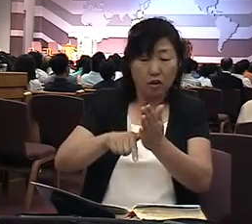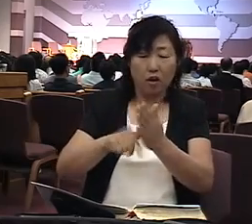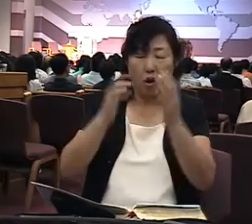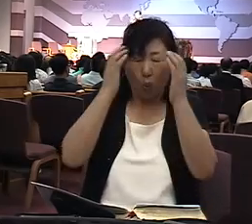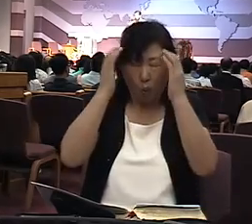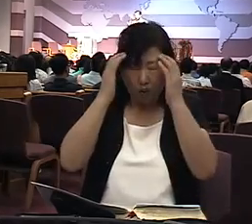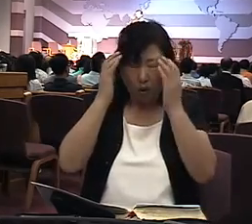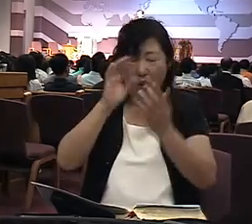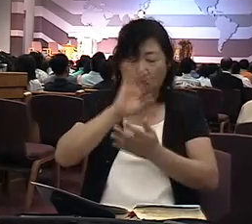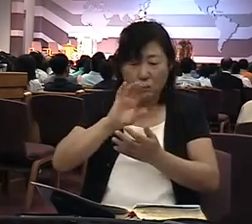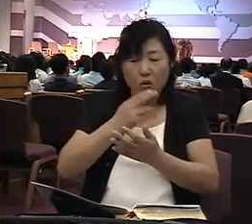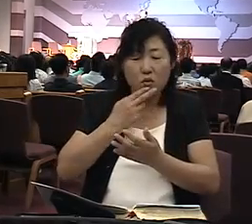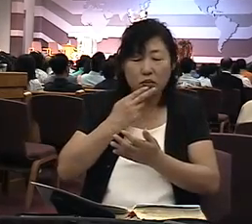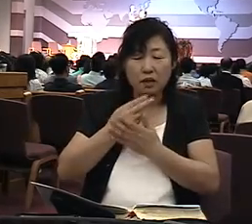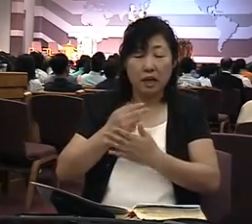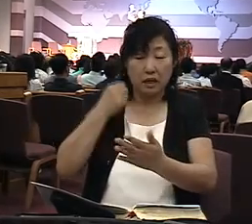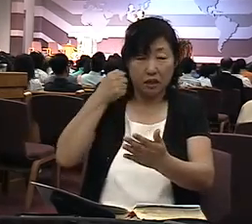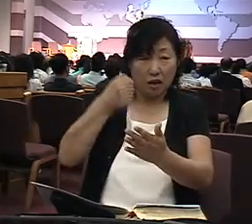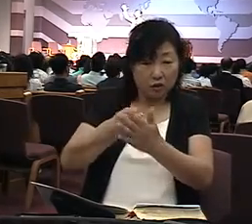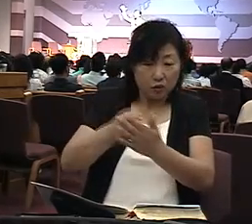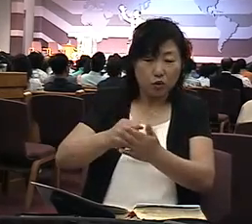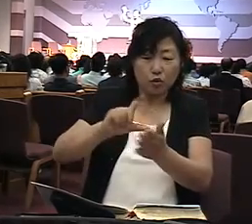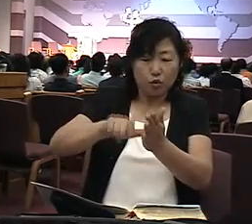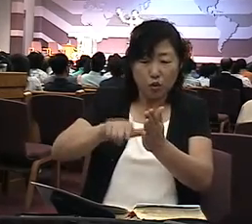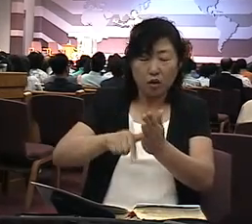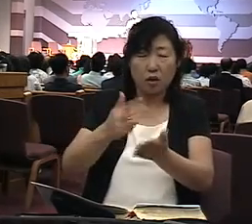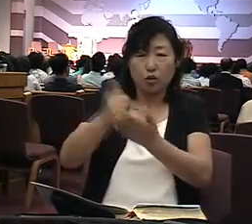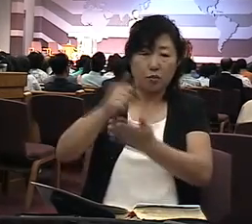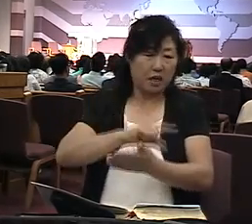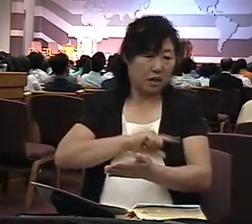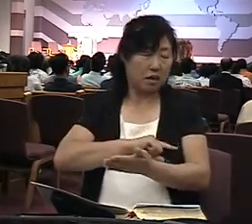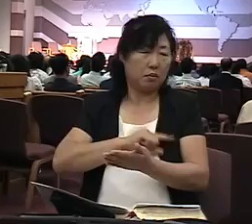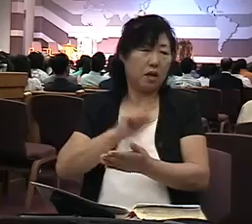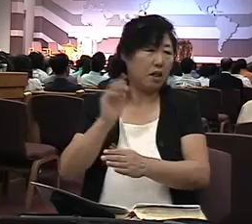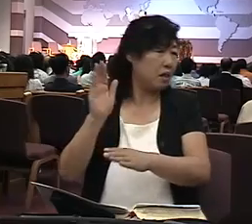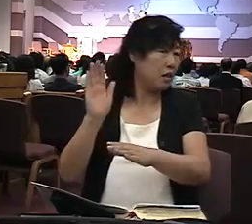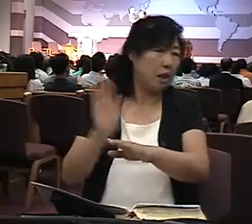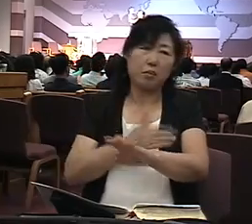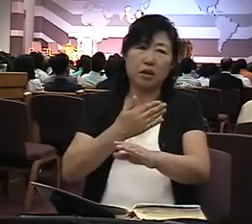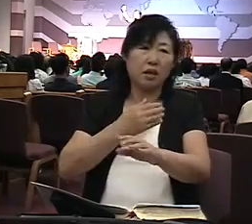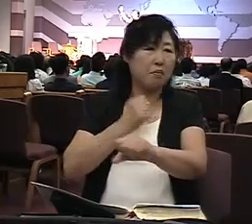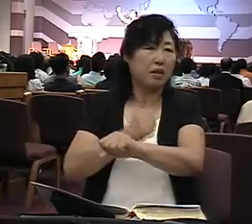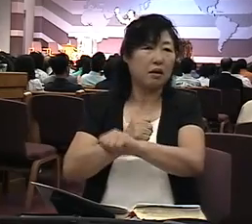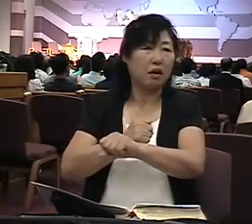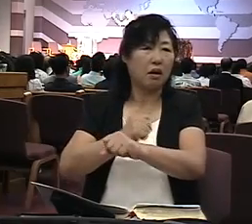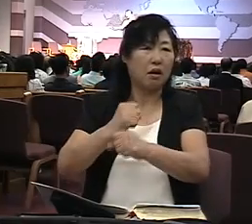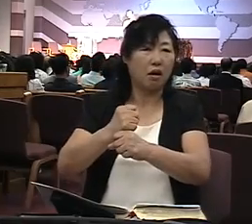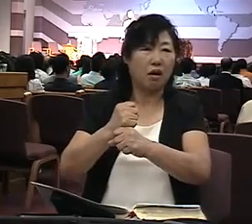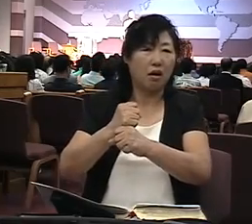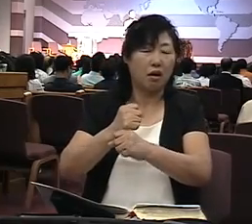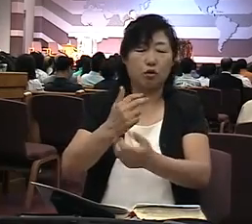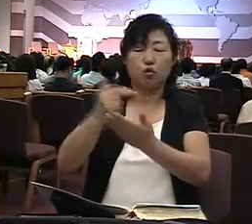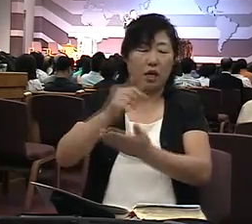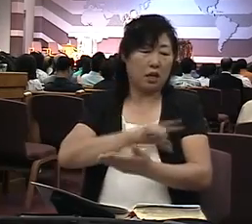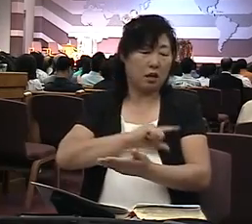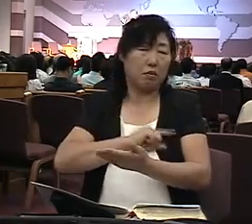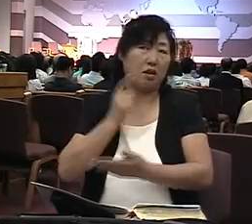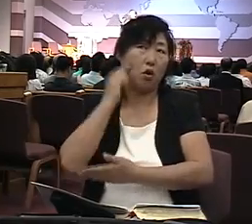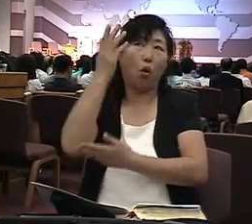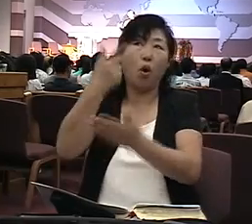없이 결정적인 순간에 주님의 이름에 먹칠하는 게 아니라 주님의 이름에 영광을 위하여 설 수 있는 사신들이 훈련 없이